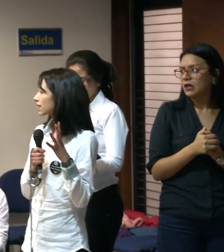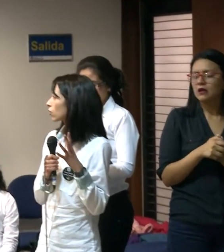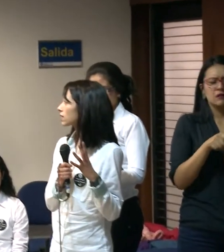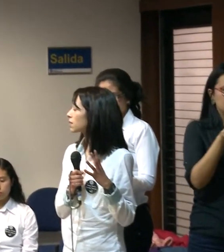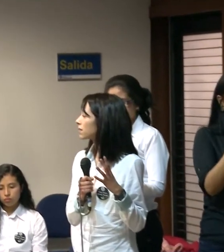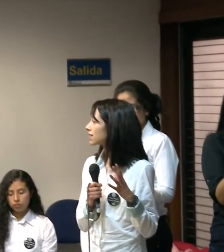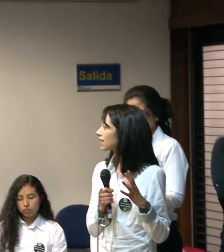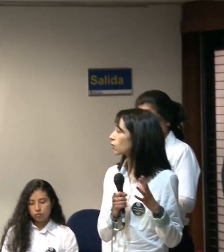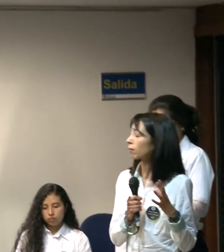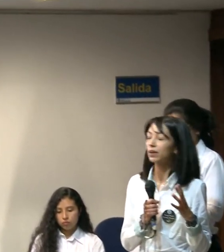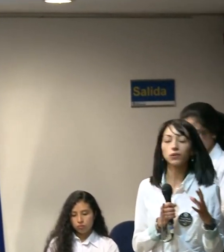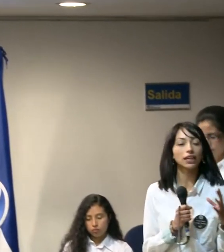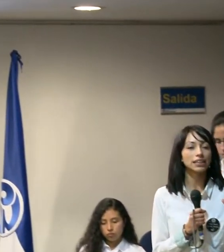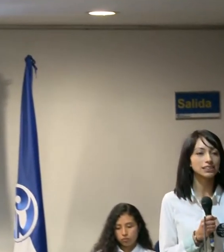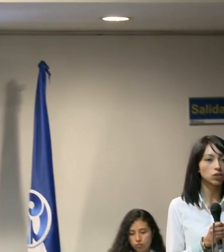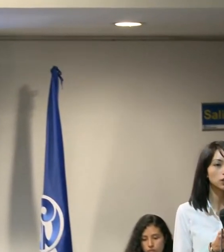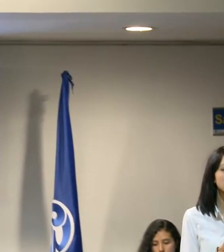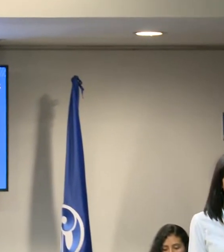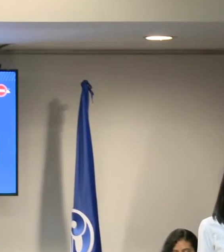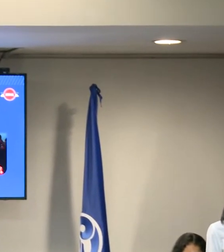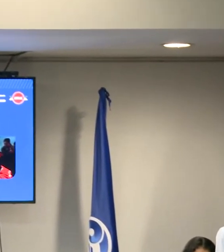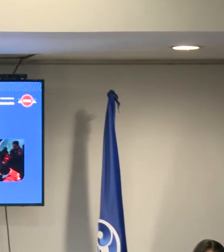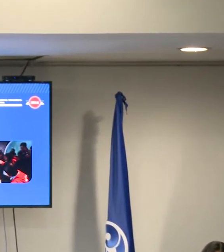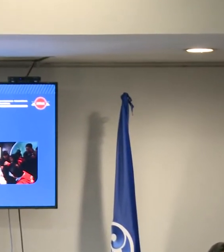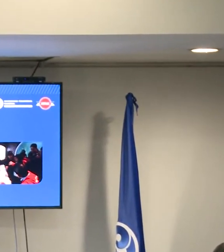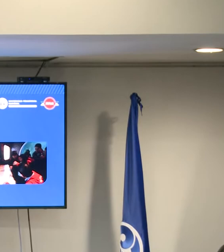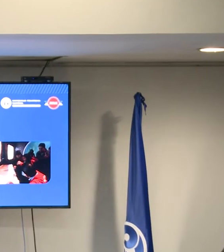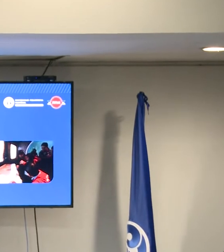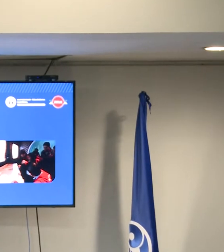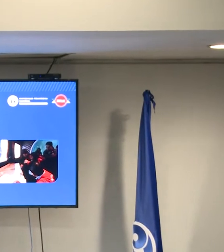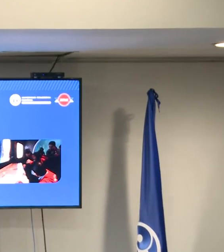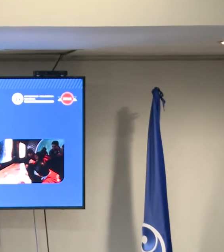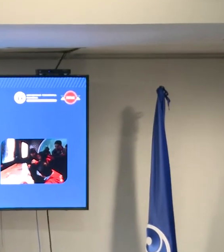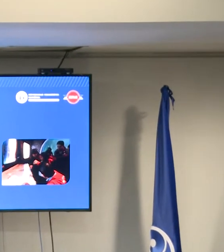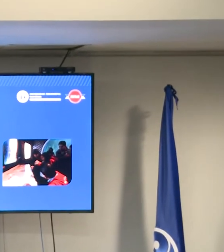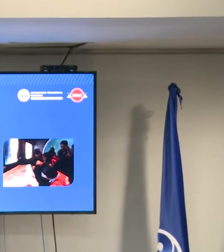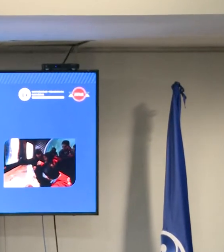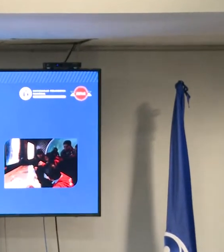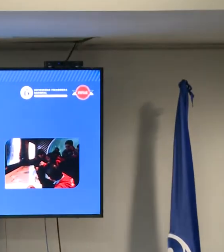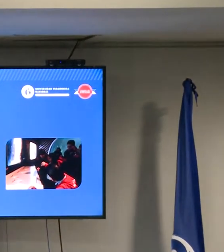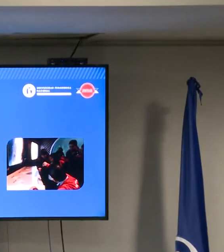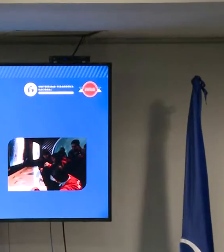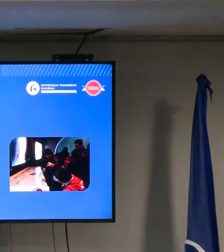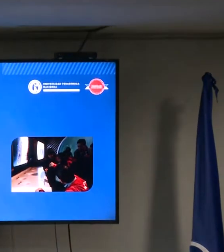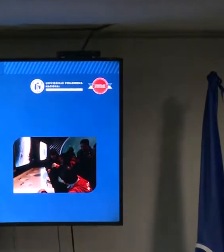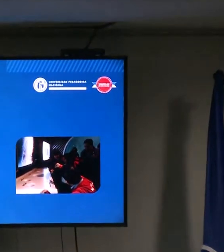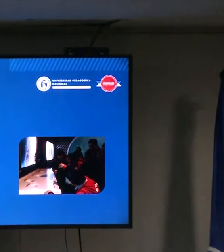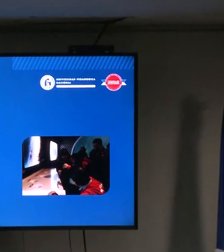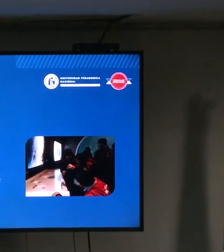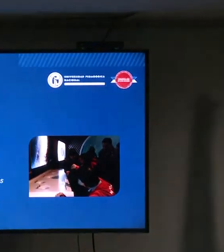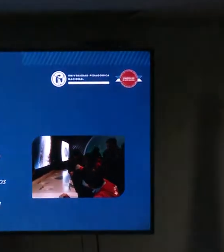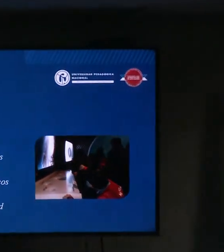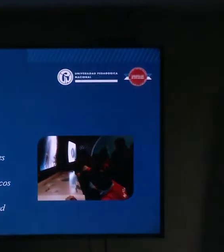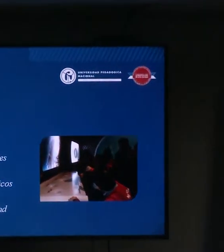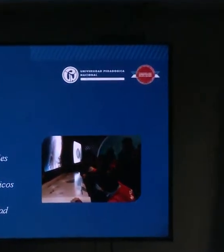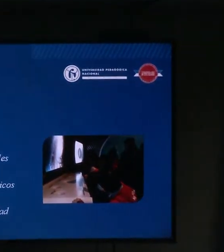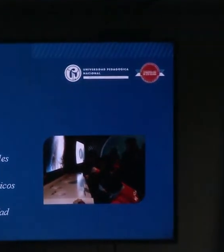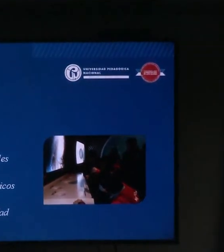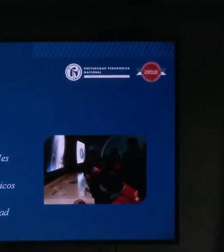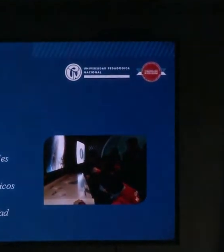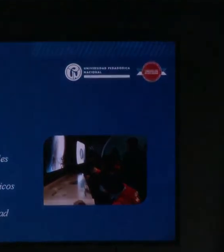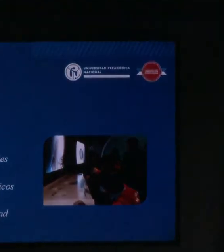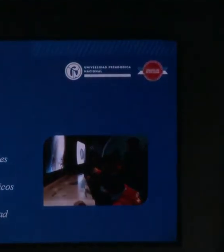son las categorías de investigación, son discapacidad, comunicación e interacción, pero como pueden ver allí